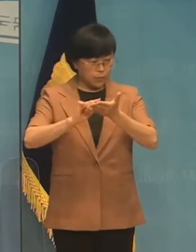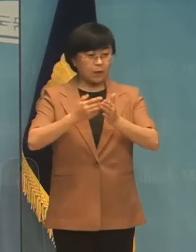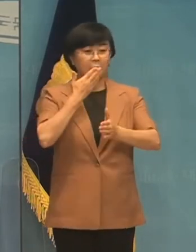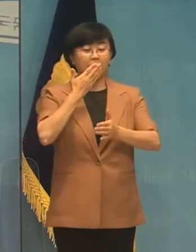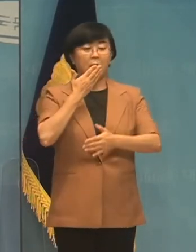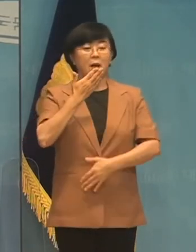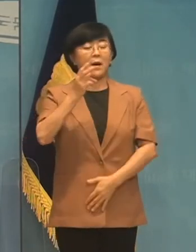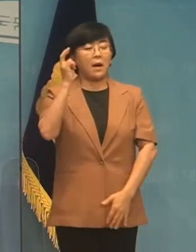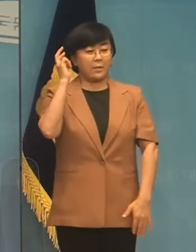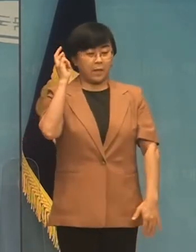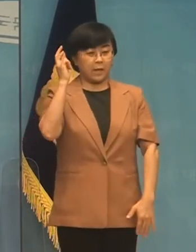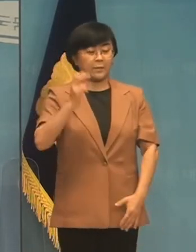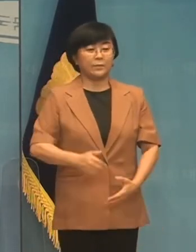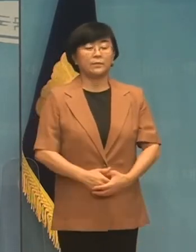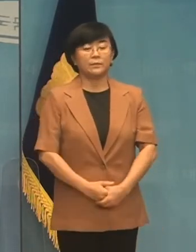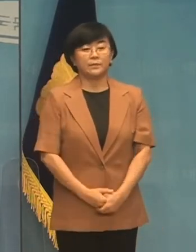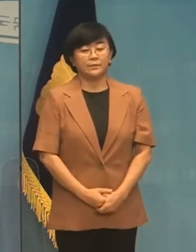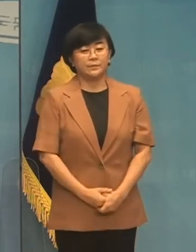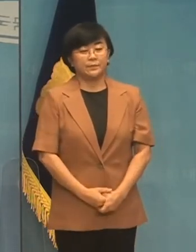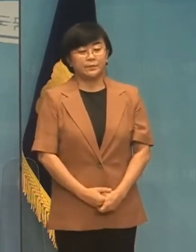있다는 판단을 한 것으로 보입니다.